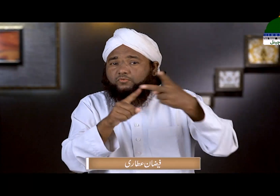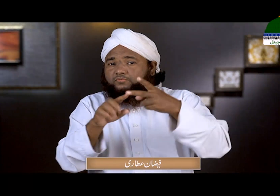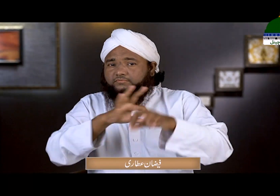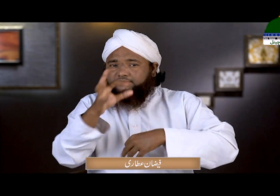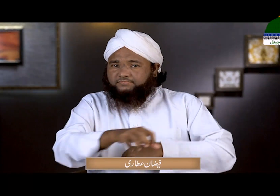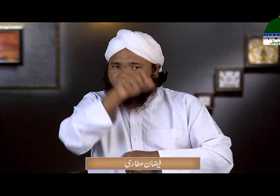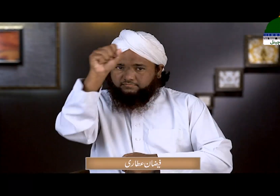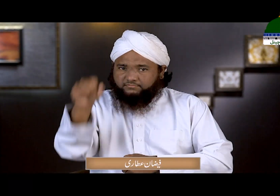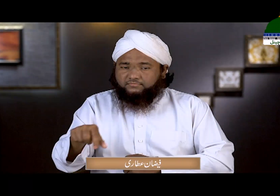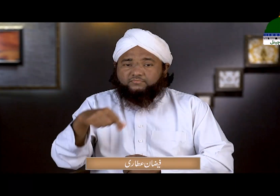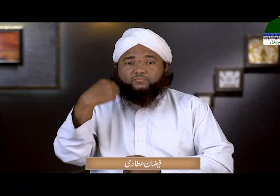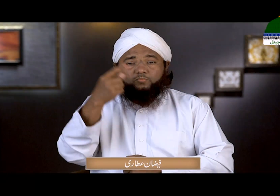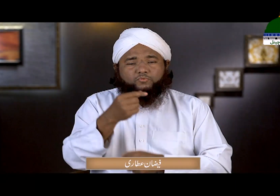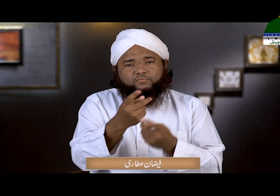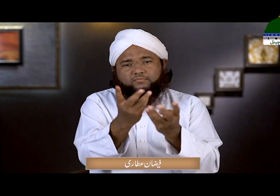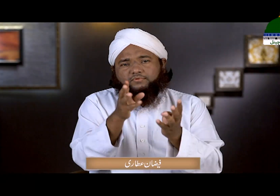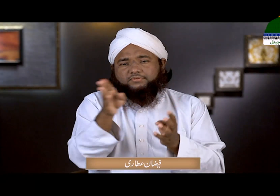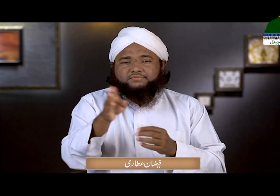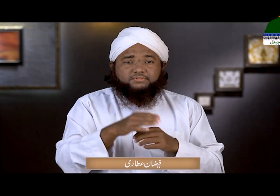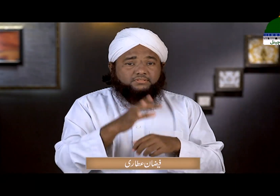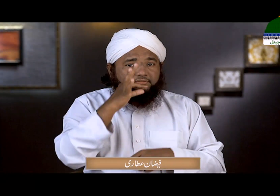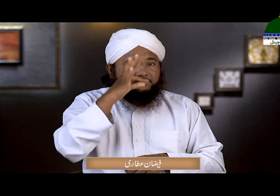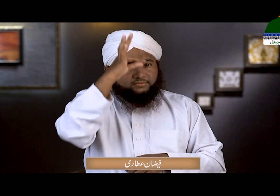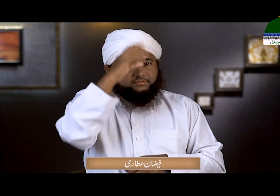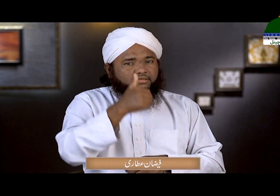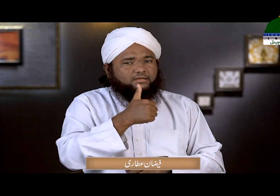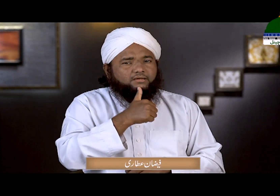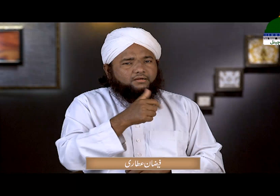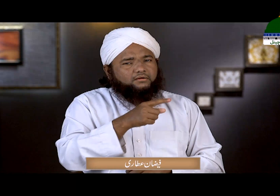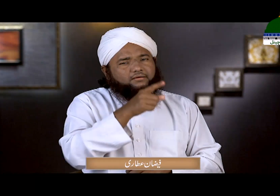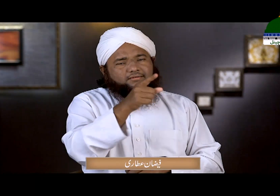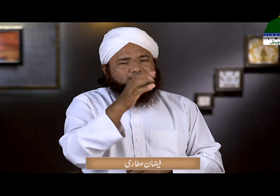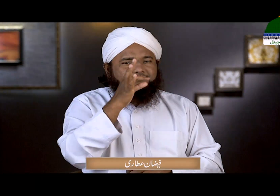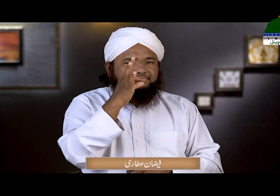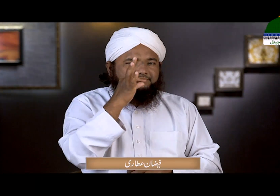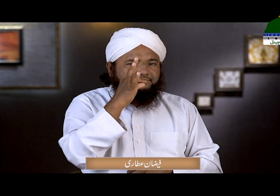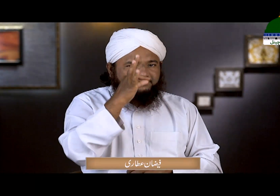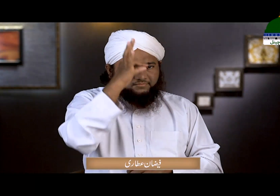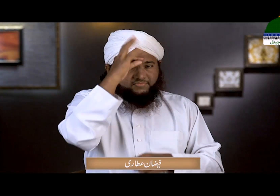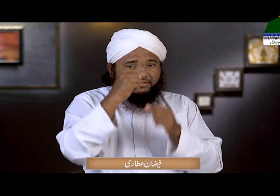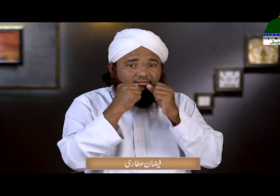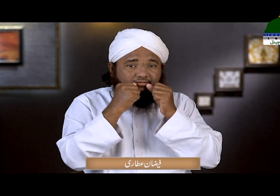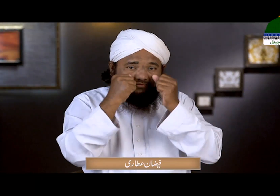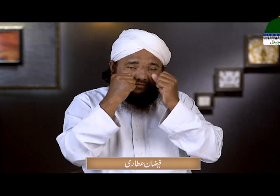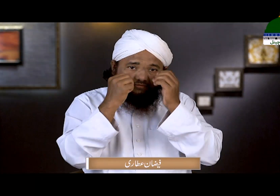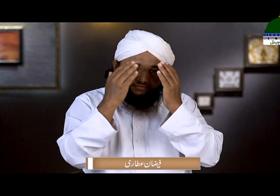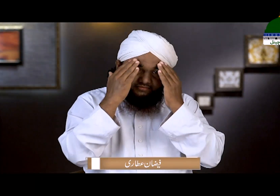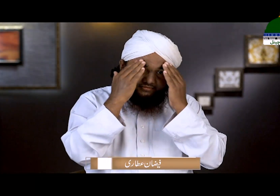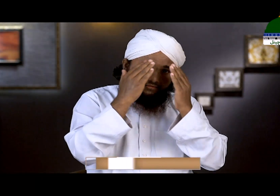ہے اور کس کس کو دوزخ میں پھینکا جاتا ہے۔ اتنے میں آپ علیہ السلام کی نظر انبیاء کے تاجدار صلی اللہ